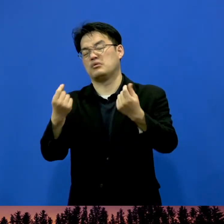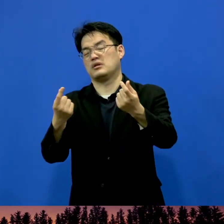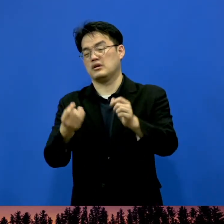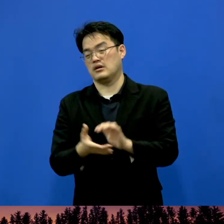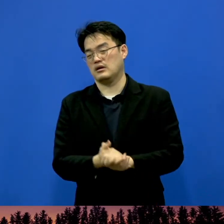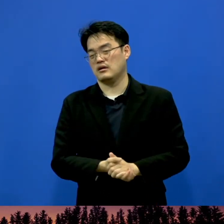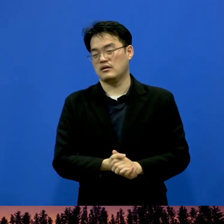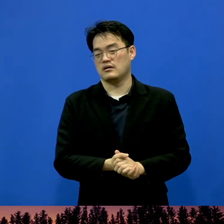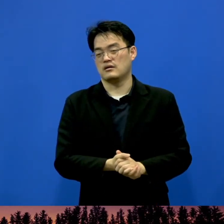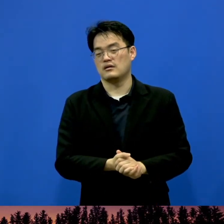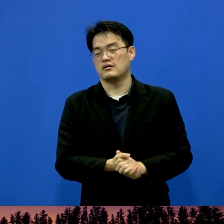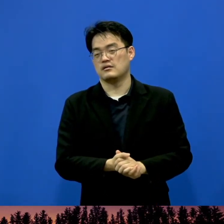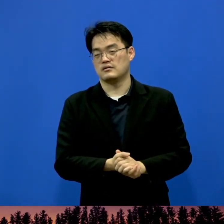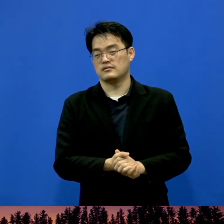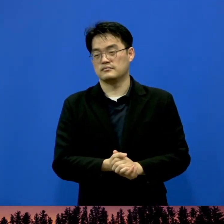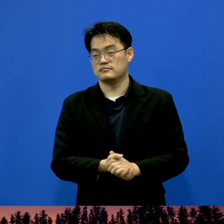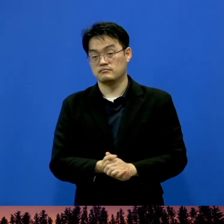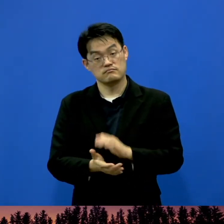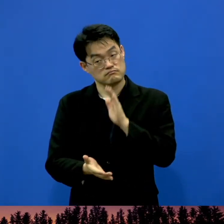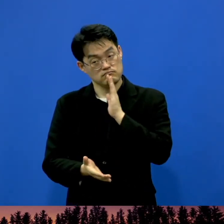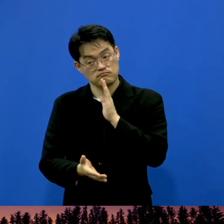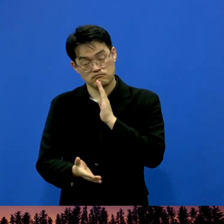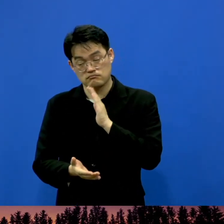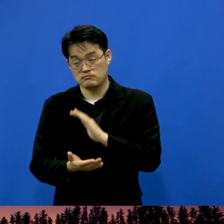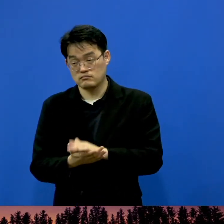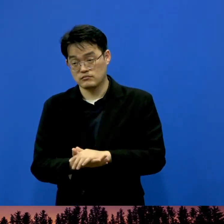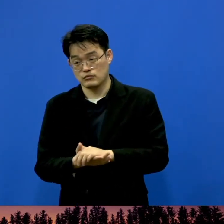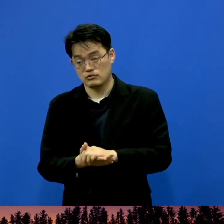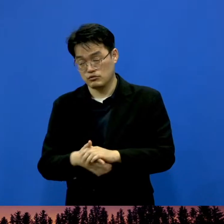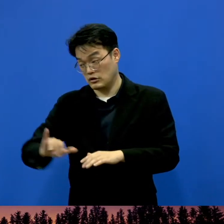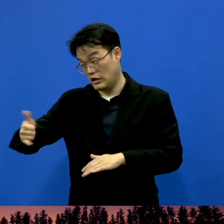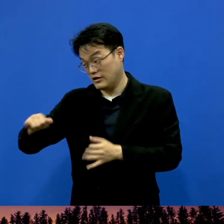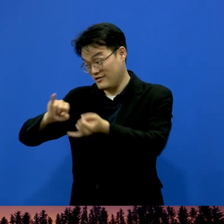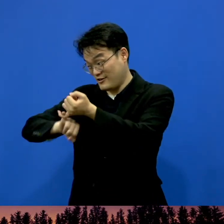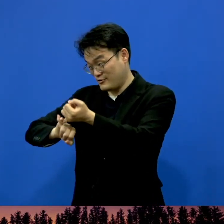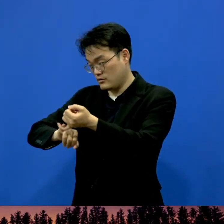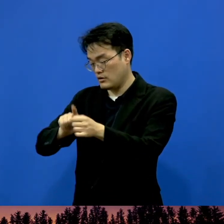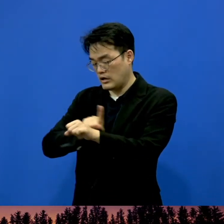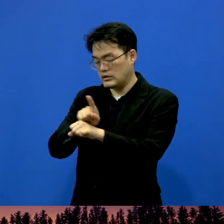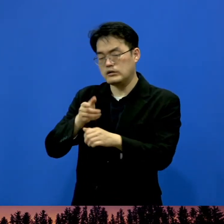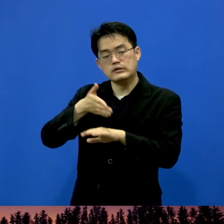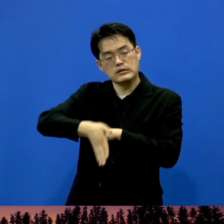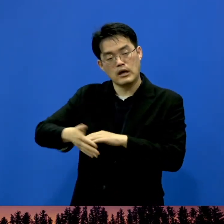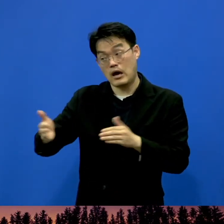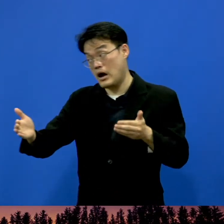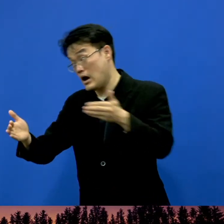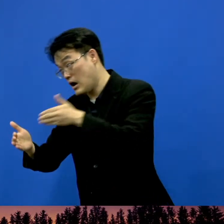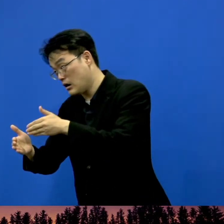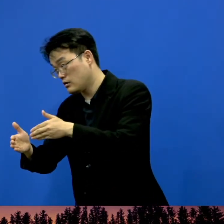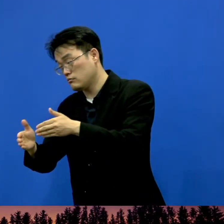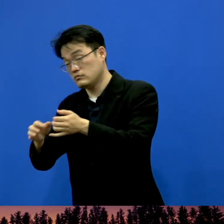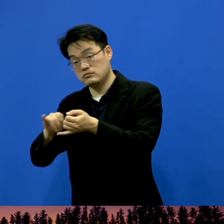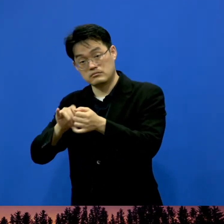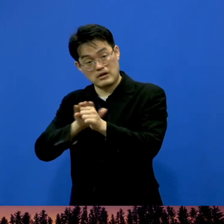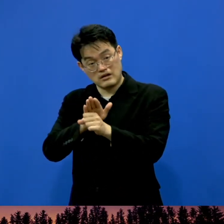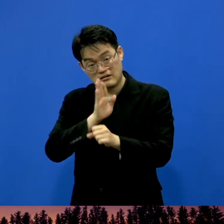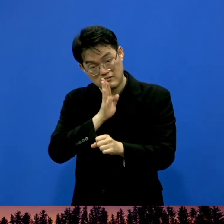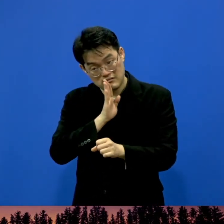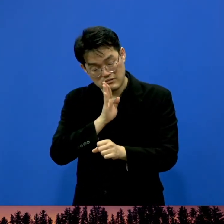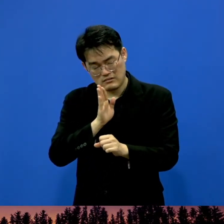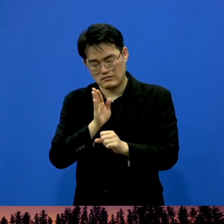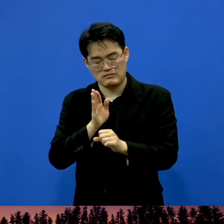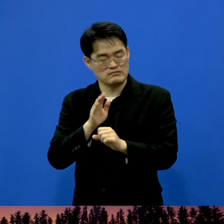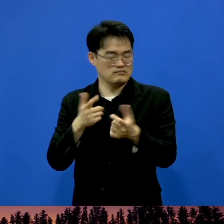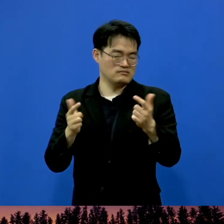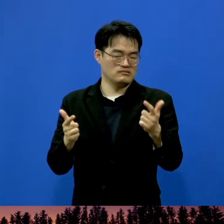사랑 안 한다는 얘기죠. 여러분 깨자는 얘기지. 뭐 그렇게 늦게 와가지고 무슨 사랑하겠다는 얘기예요. 그죠? 여러분 하나님의 말씀을